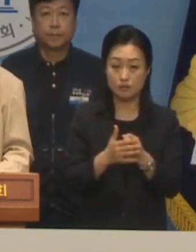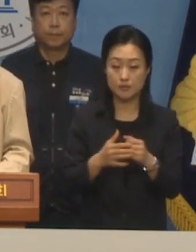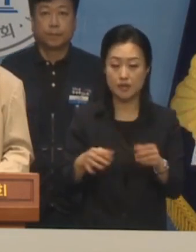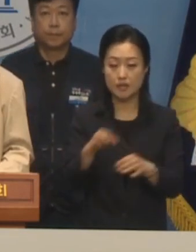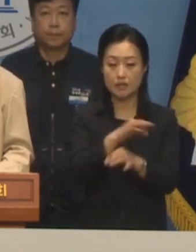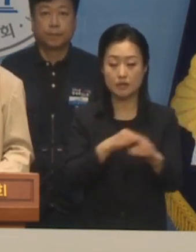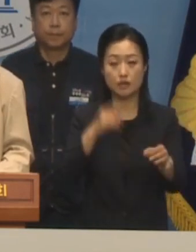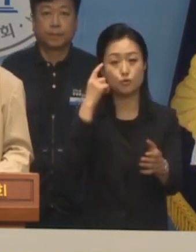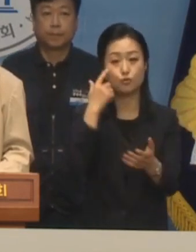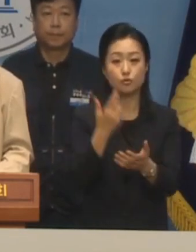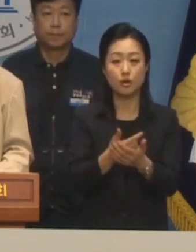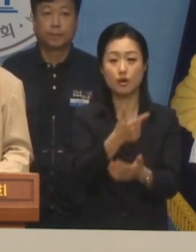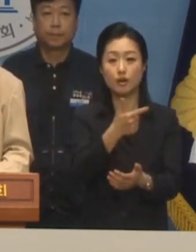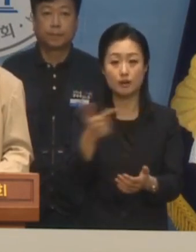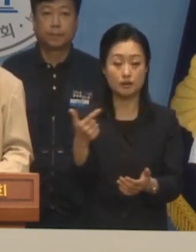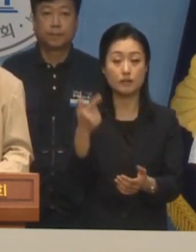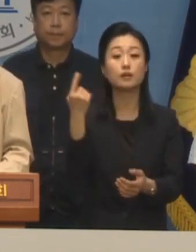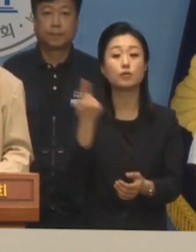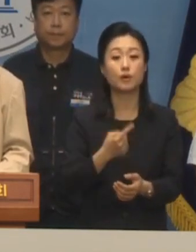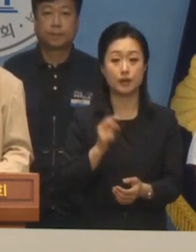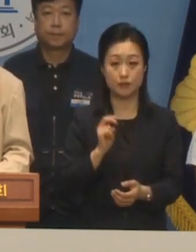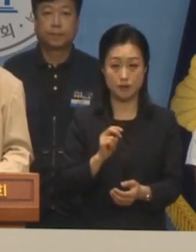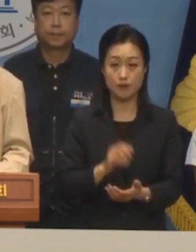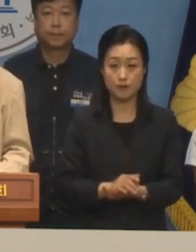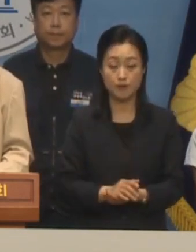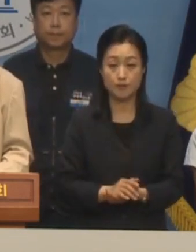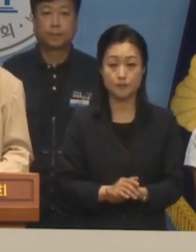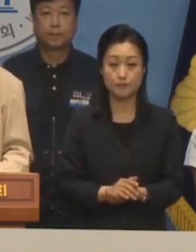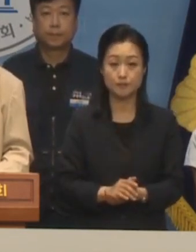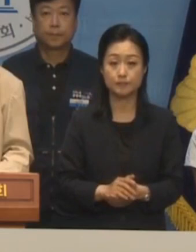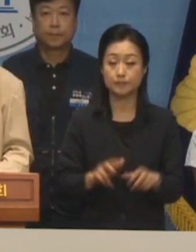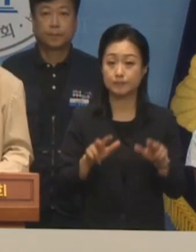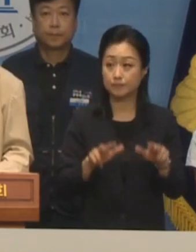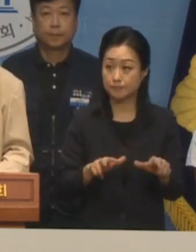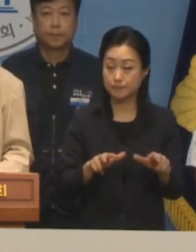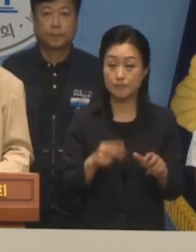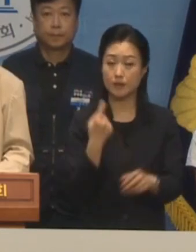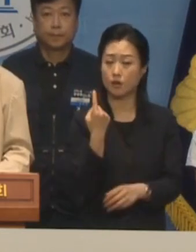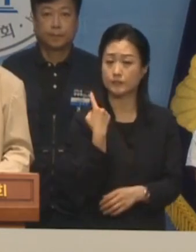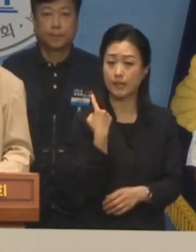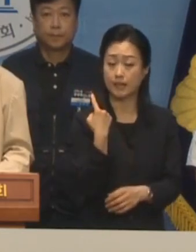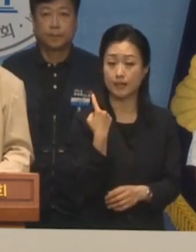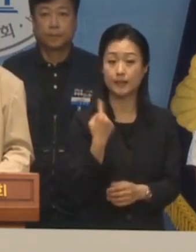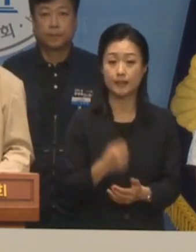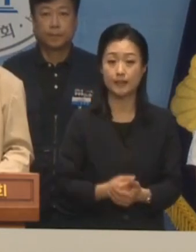없습니다. 다들 확인하셨겠지만 충격적으로 어저께